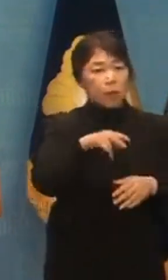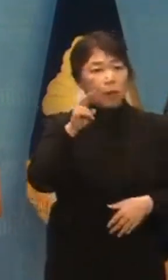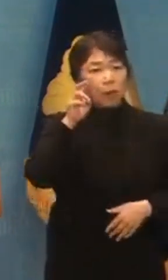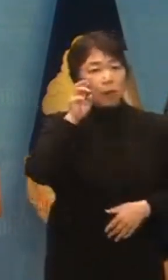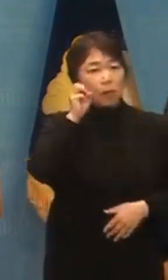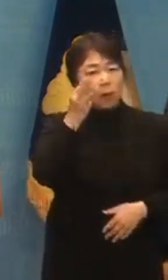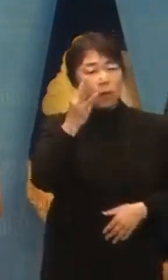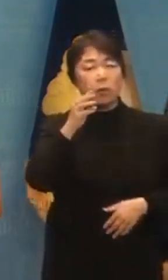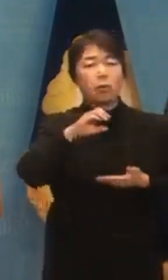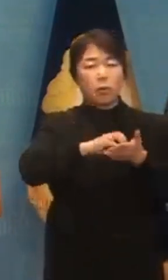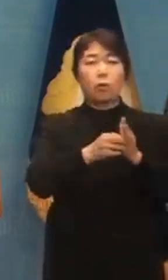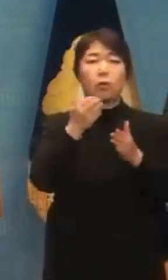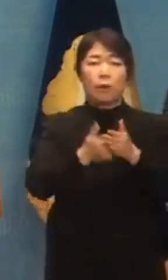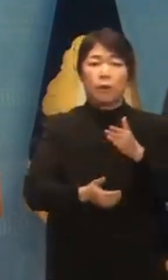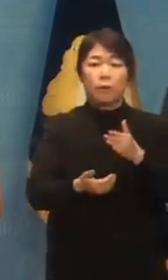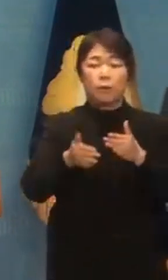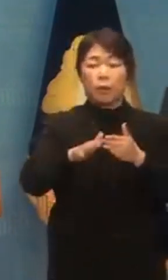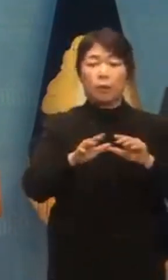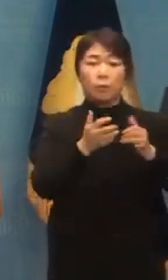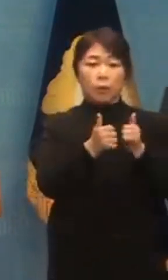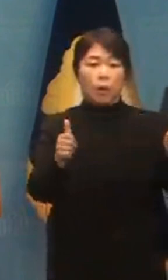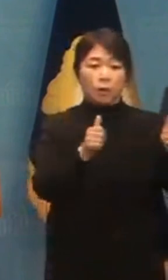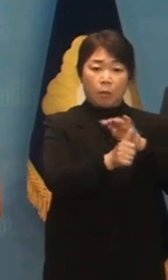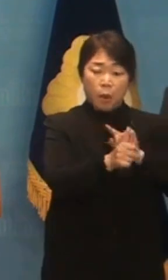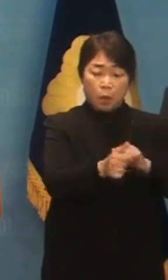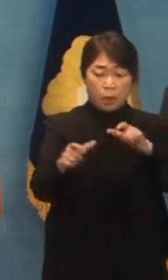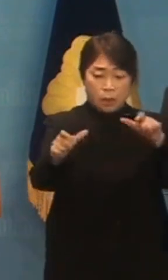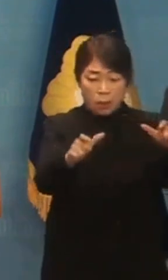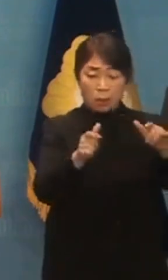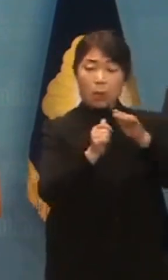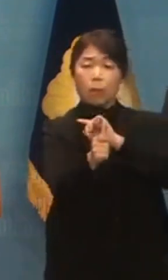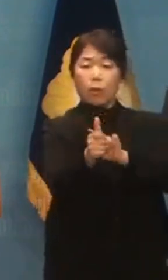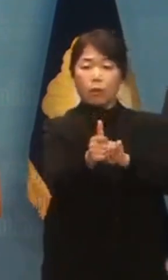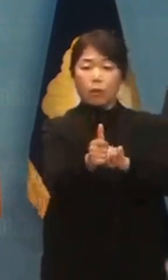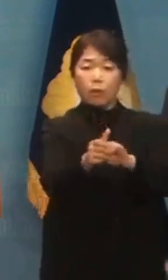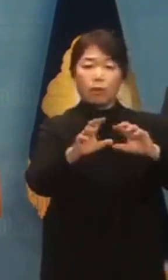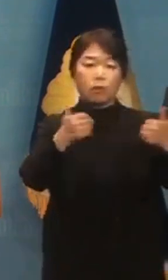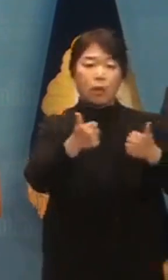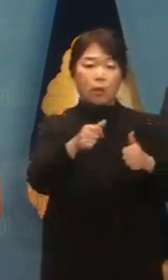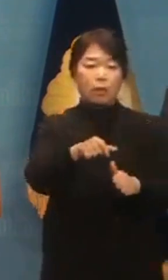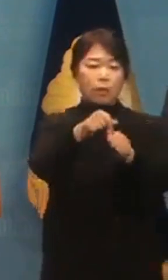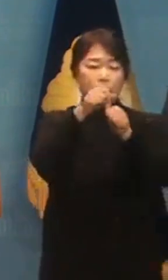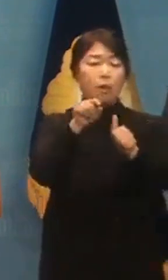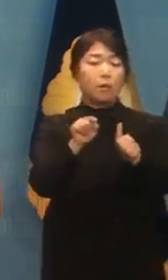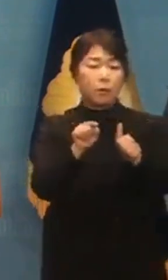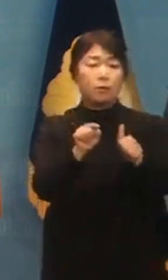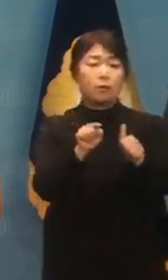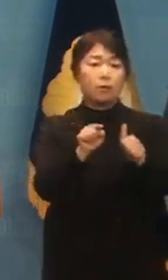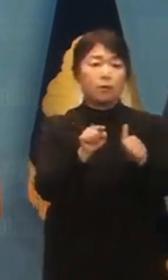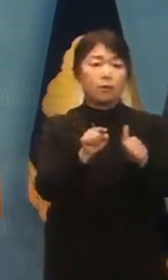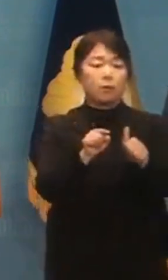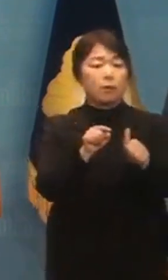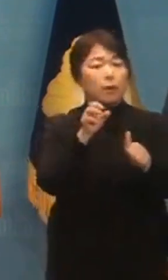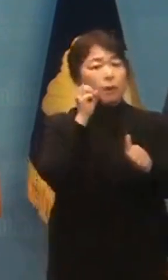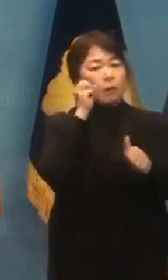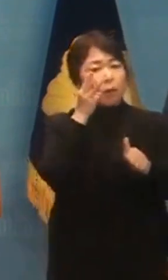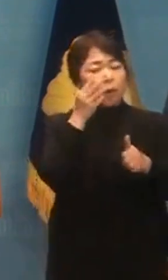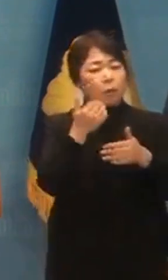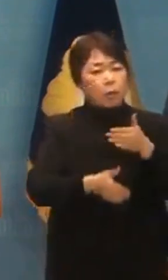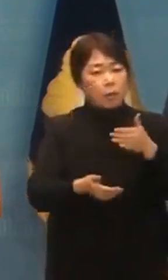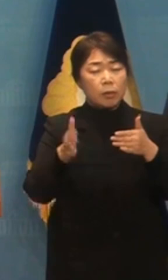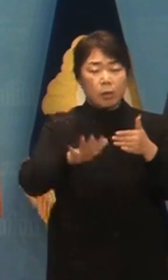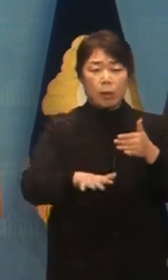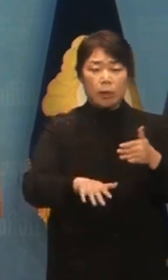않았습니다. 그러나 국민을 대표하고 지역을 대표하는 국회의원을 선출하는 선거가 얼마 남지 않은